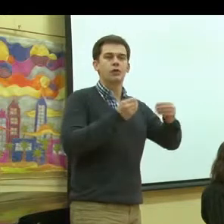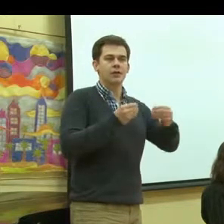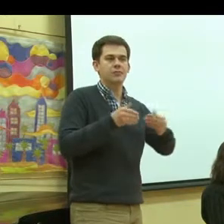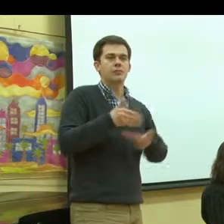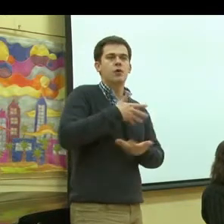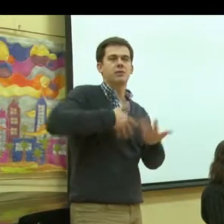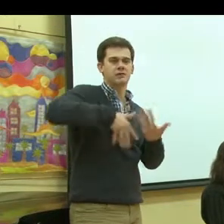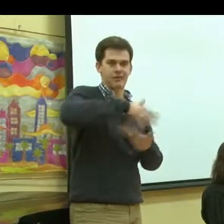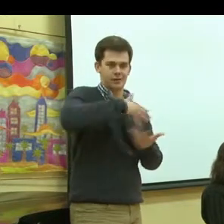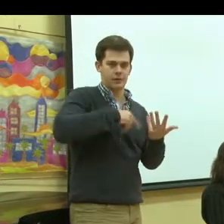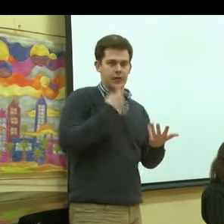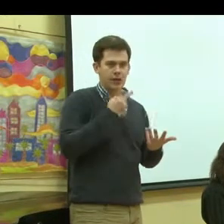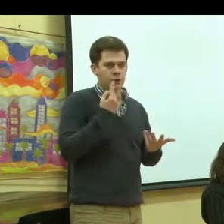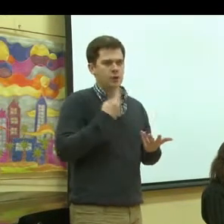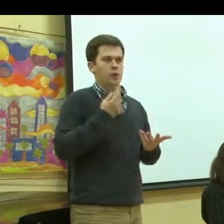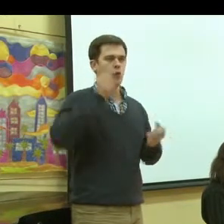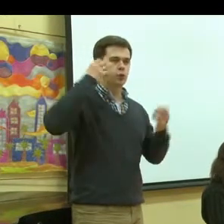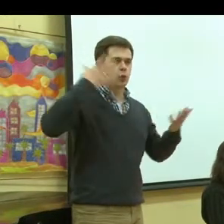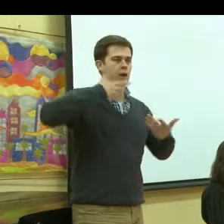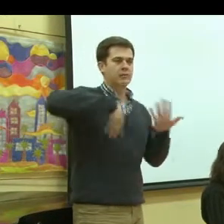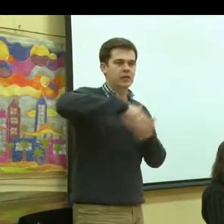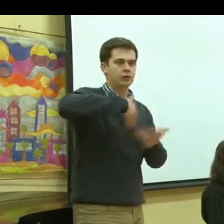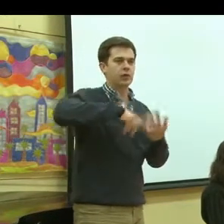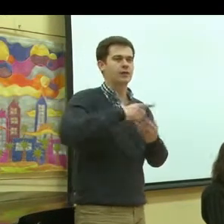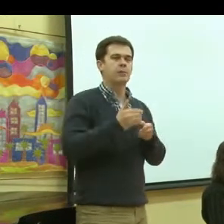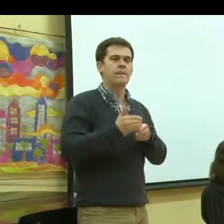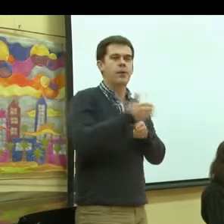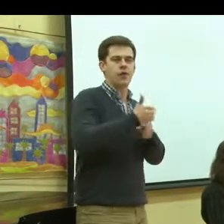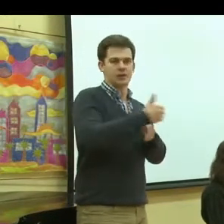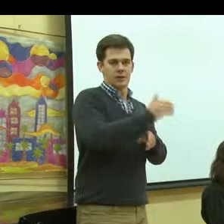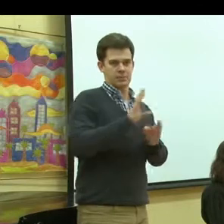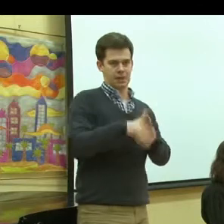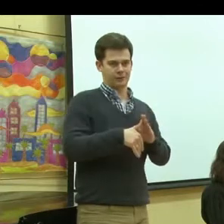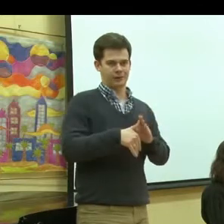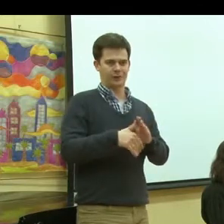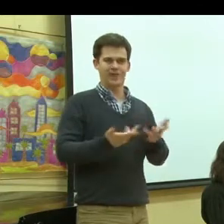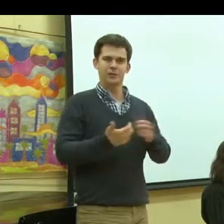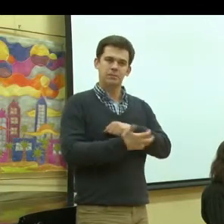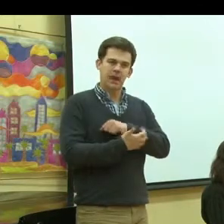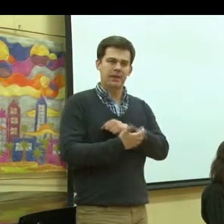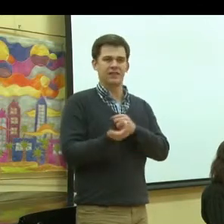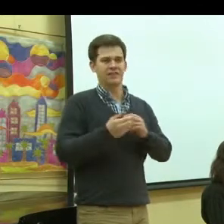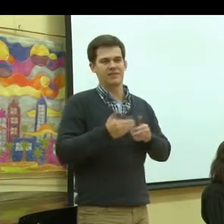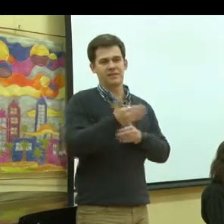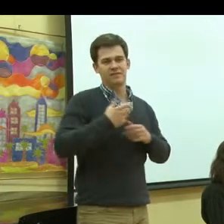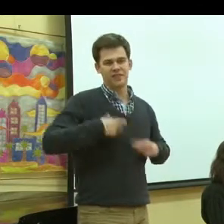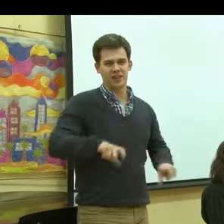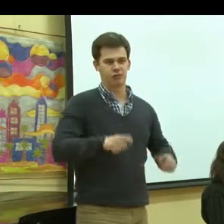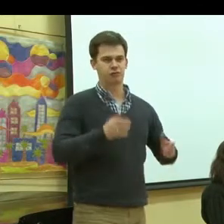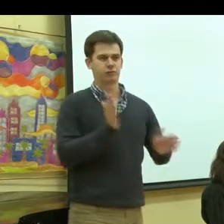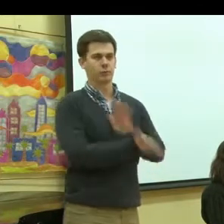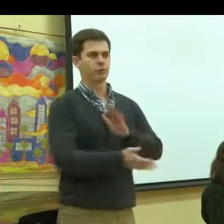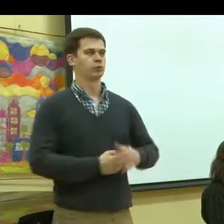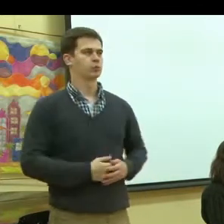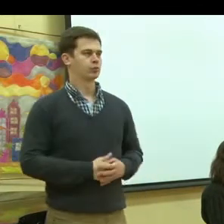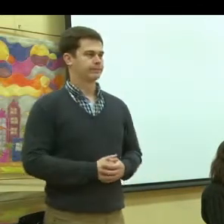wiążą się tak z obrzeżami tych wielkich miast, więc jednak takie środowisko troszeczkę szemrane. Y en esa música que hablamos del prototango